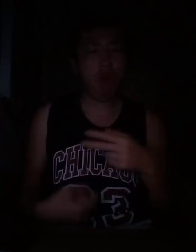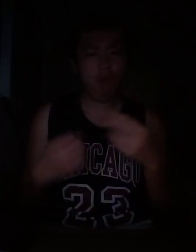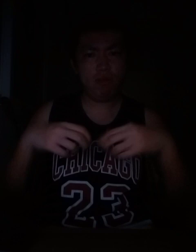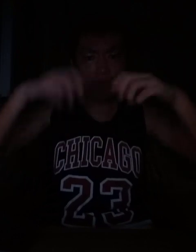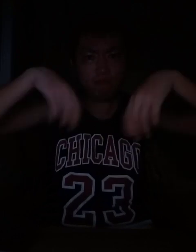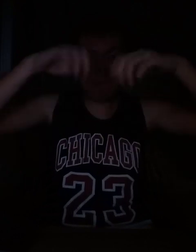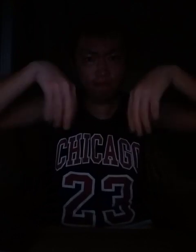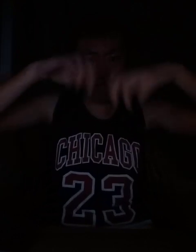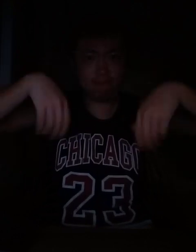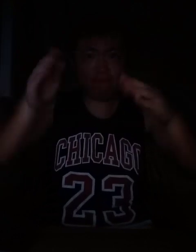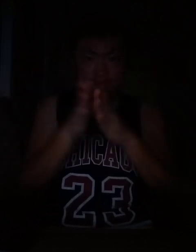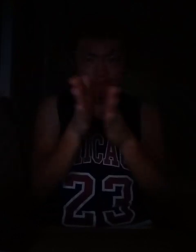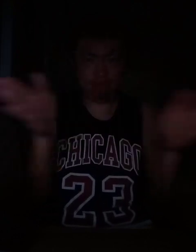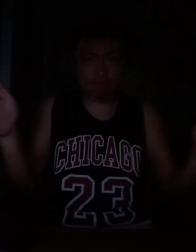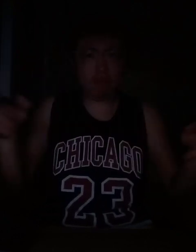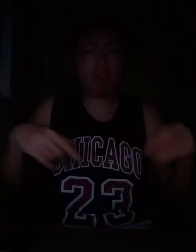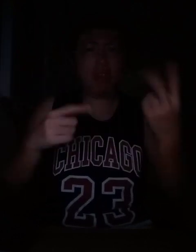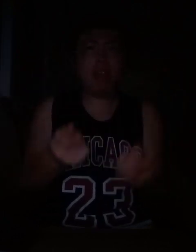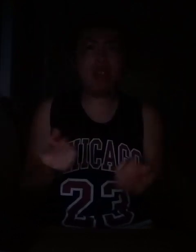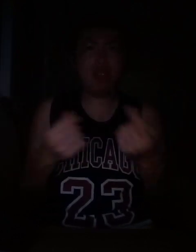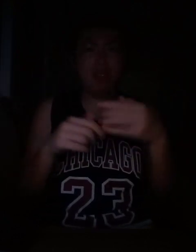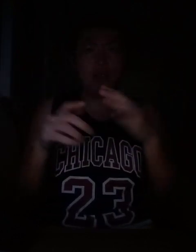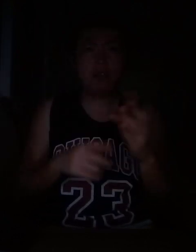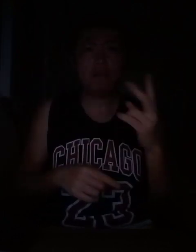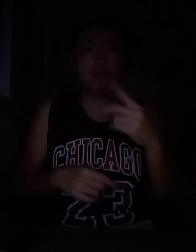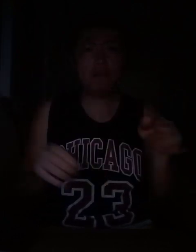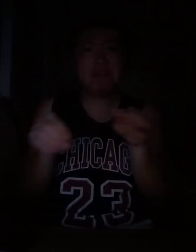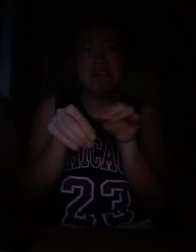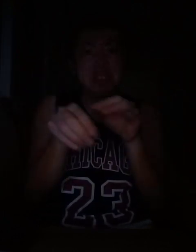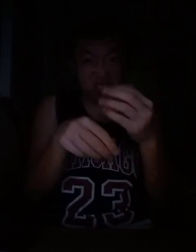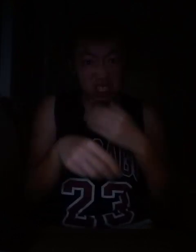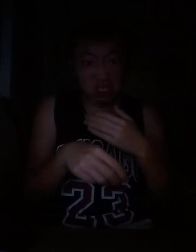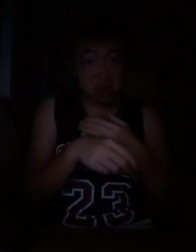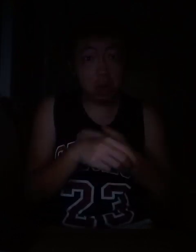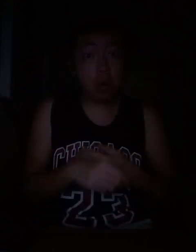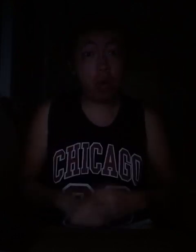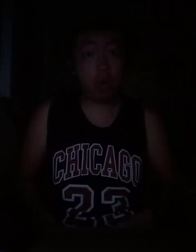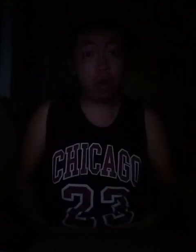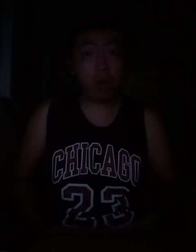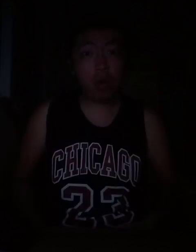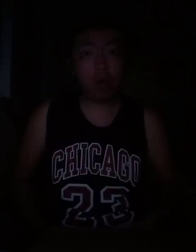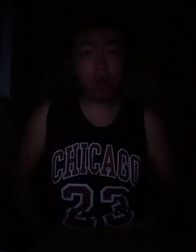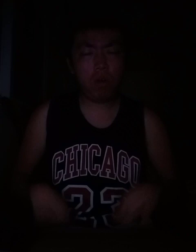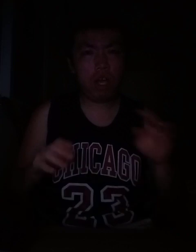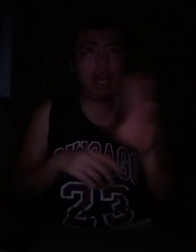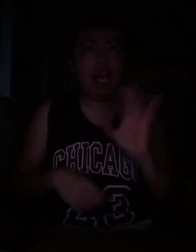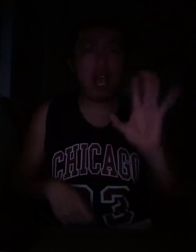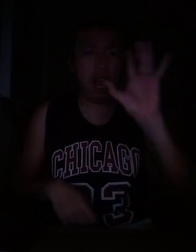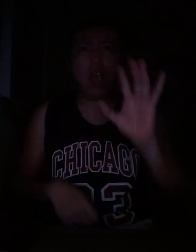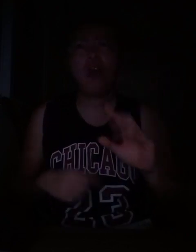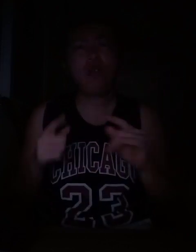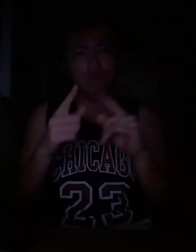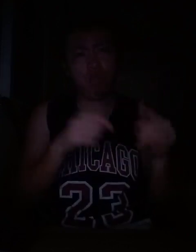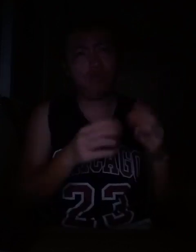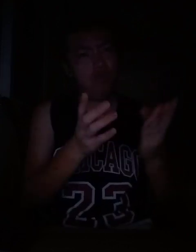오기 시작하겠고 모레 새벽에는 최근접할 것으로 보입니다. 태풍 카눈은 현재 일본 가고시마